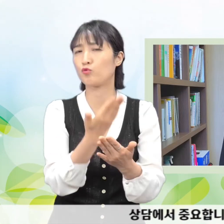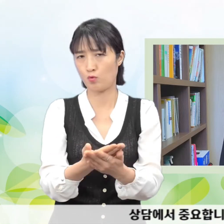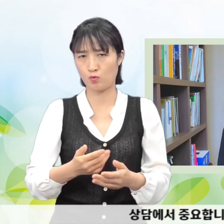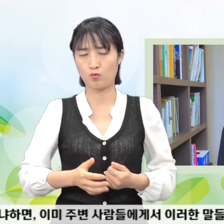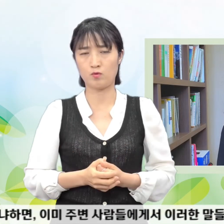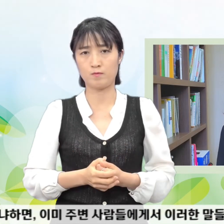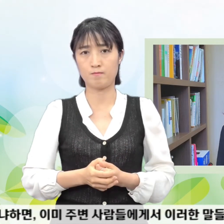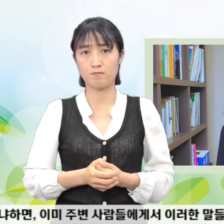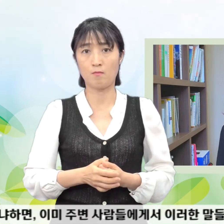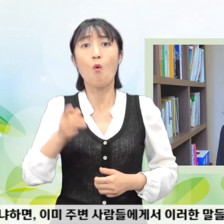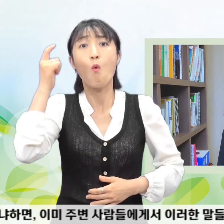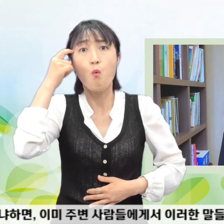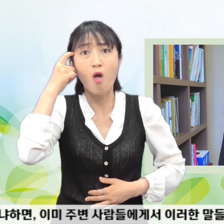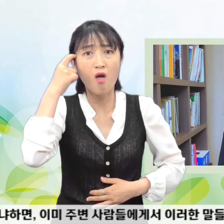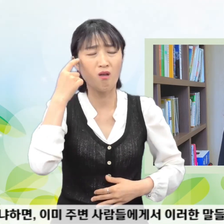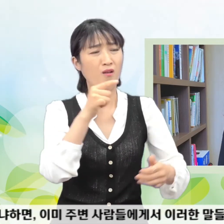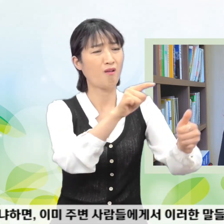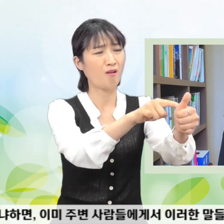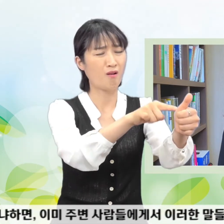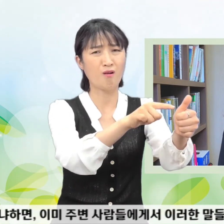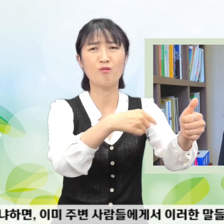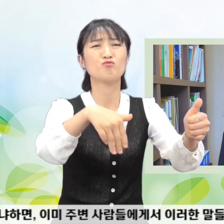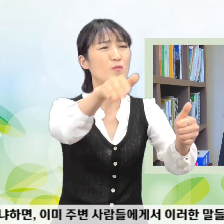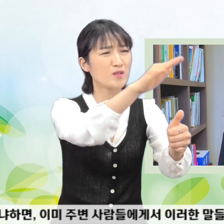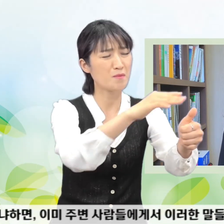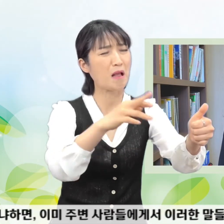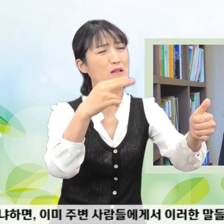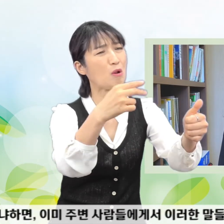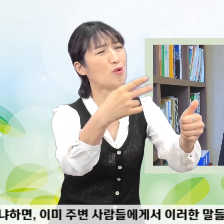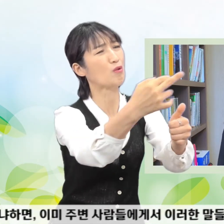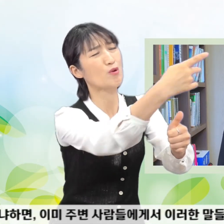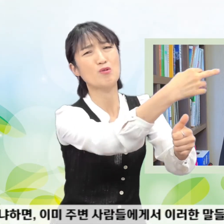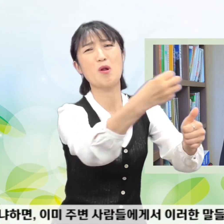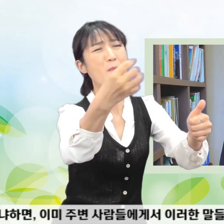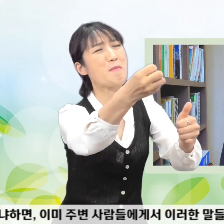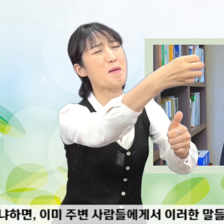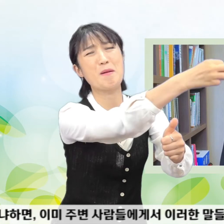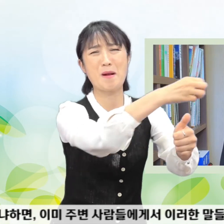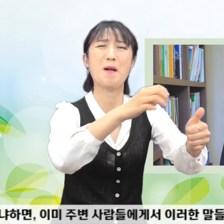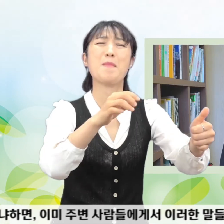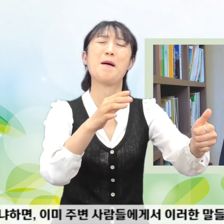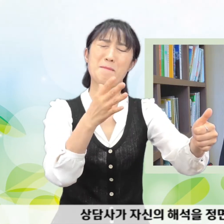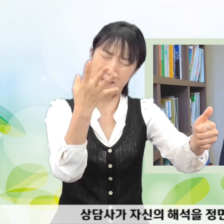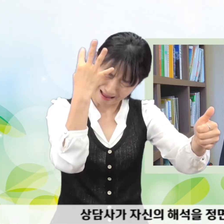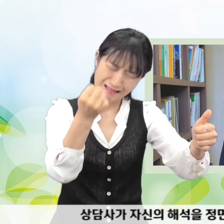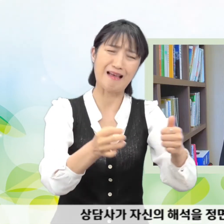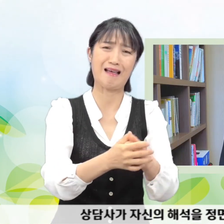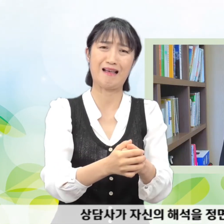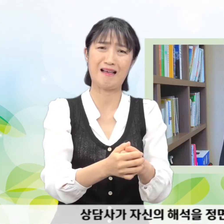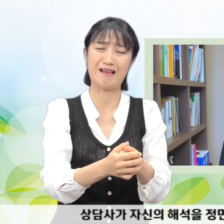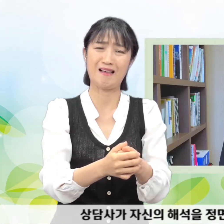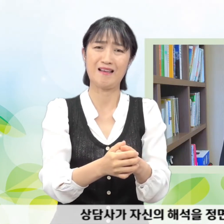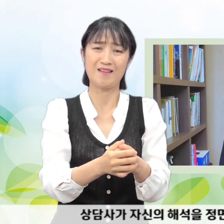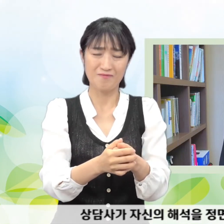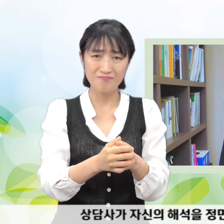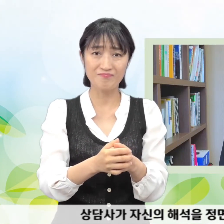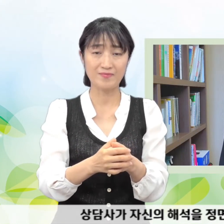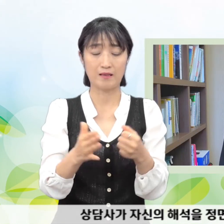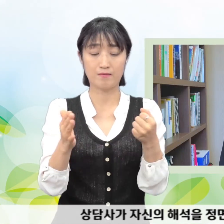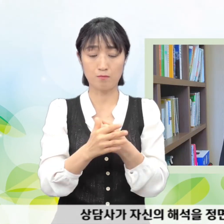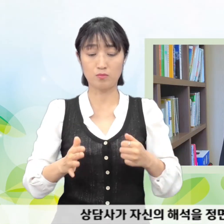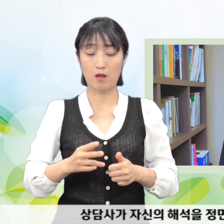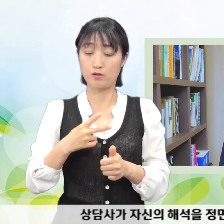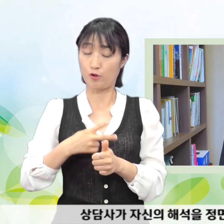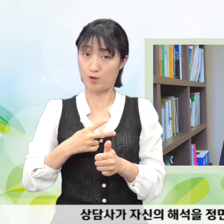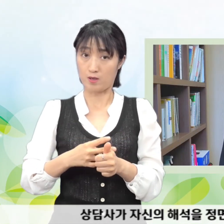중요해지게 됩니다. 왜냐하면 주변 사람들한테 이런 말들을 굉장히 많이 들어봤을 거기 때문에, 상담사가 뭔가 자신이 갖고